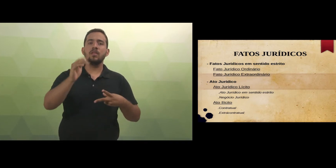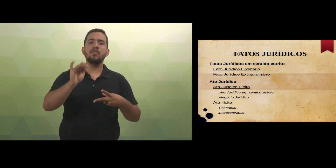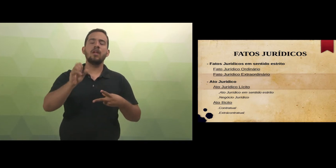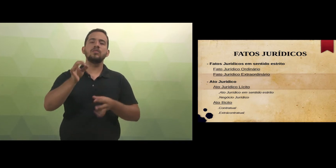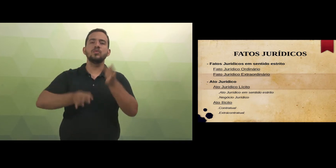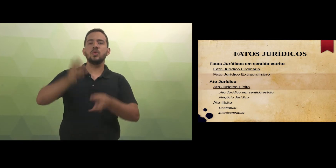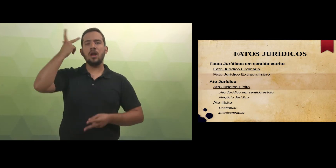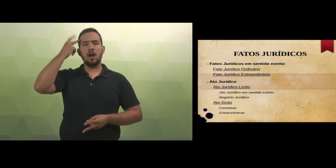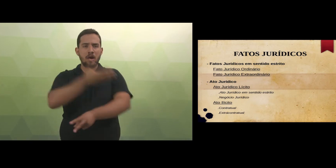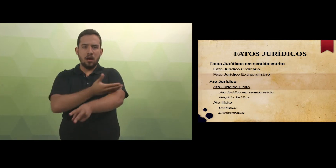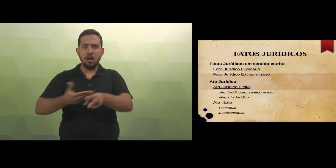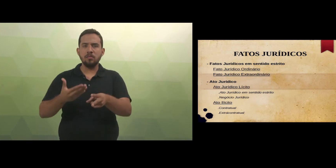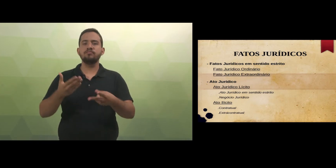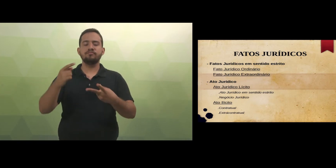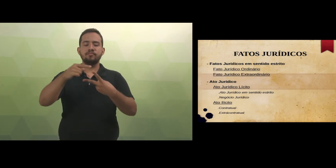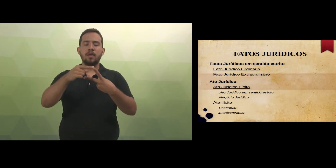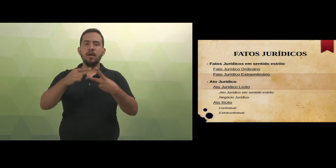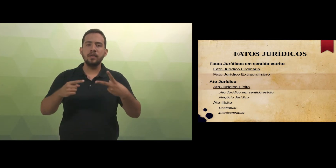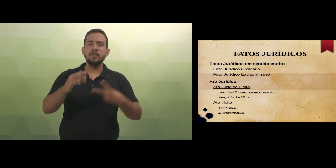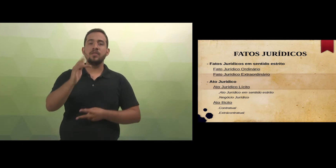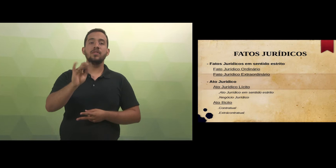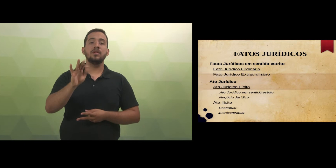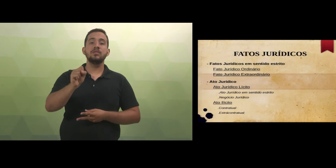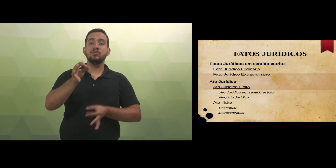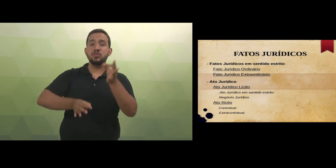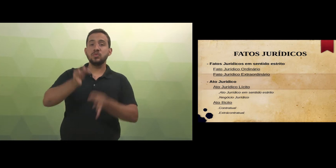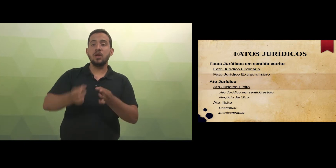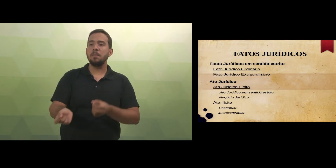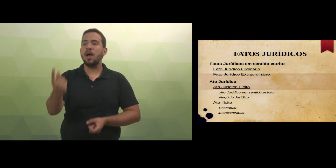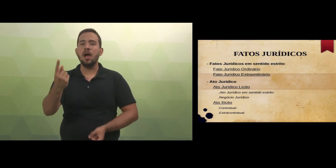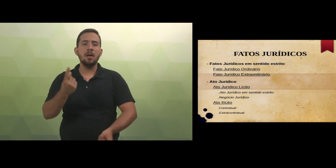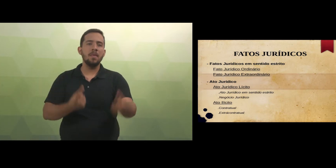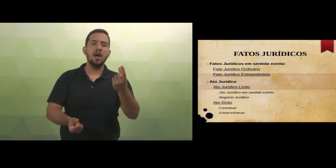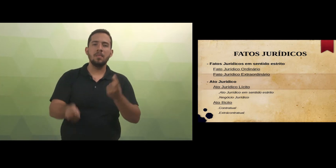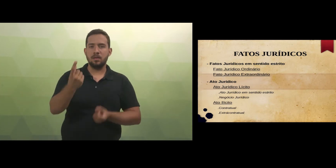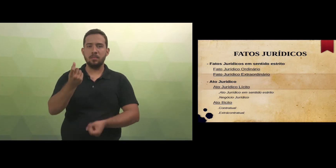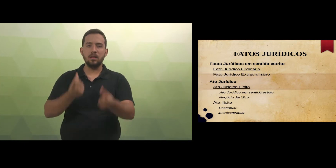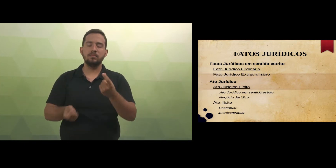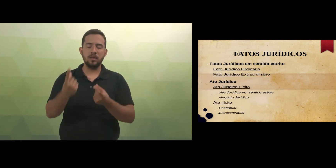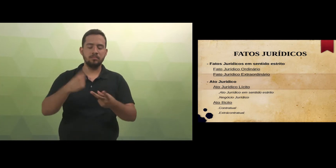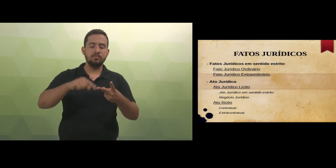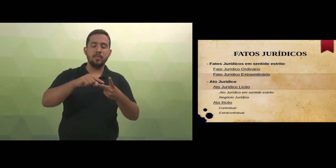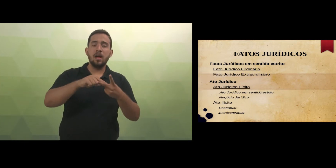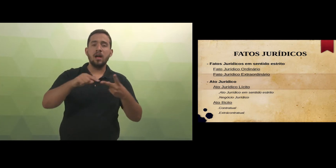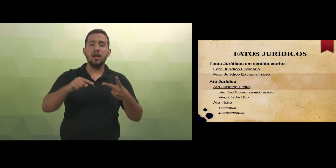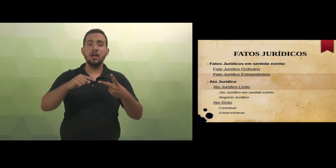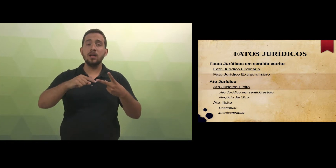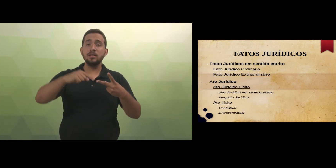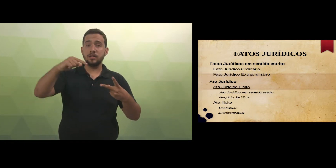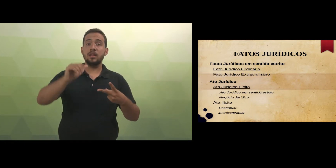ordinário e em fato jurídico extraordinário. Já o ato jurídico pode ser ato jurídico lícito ou um